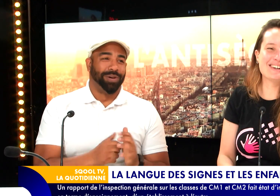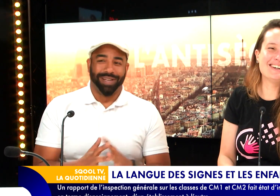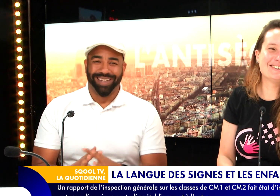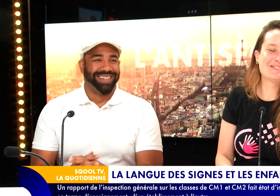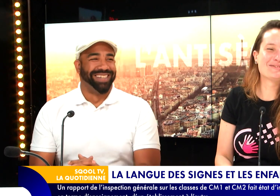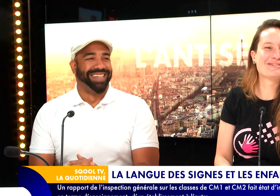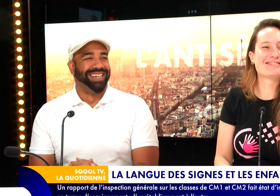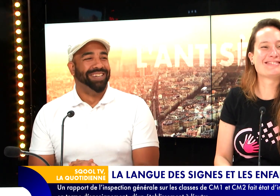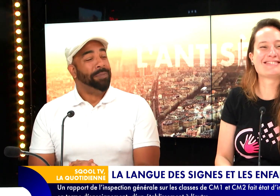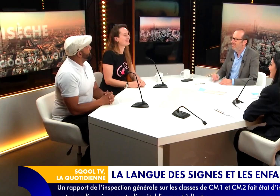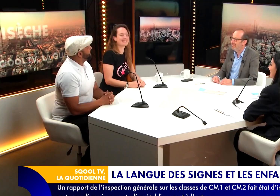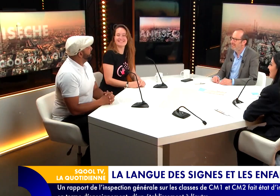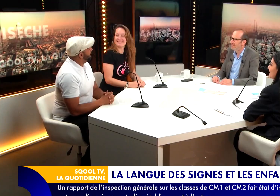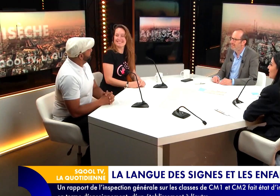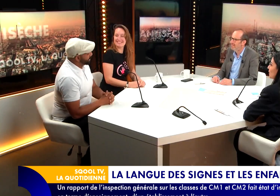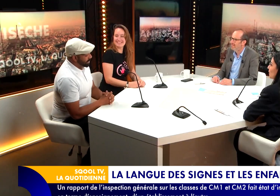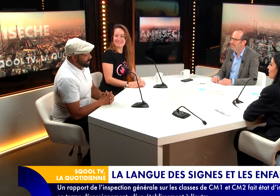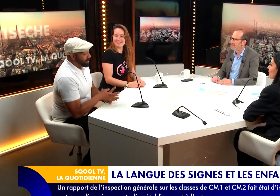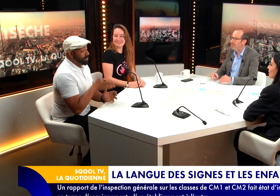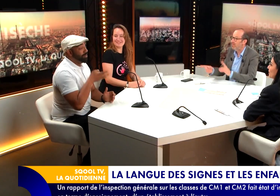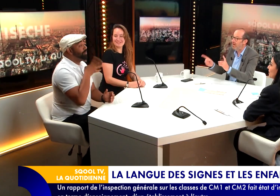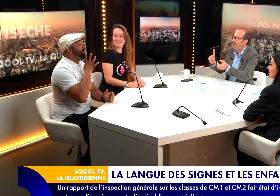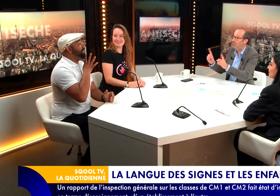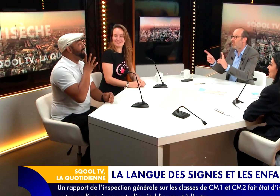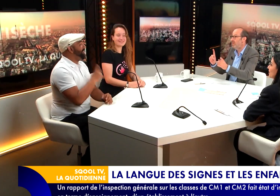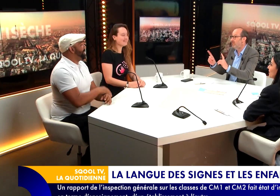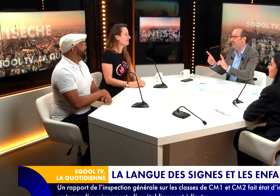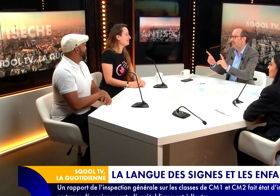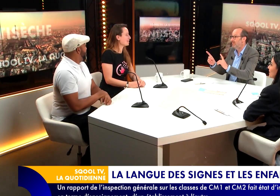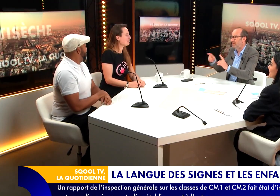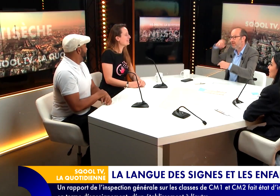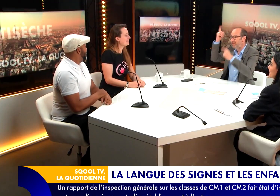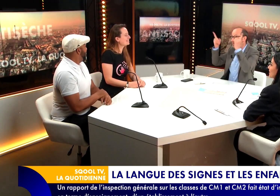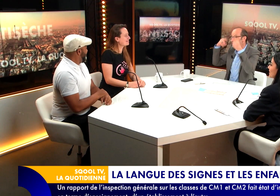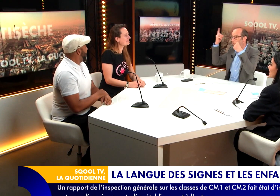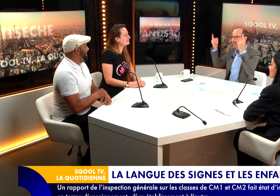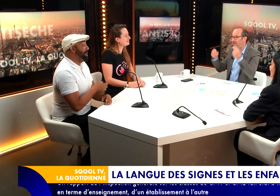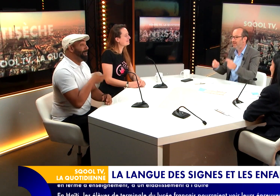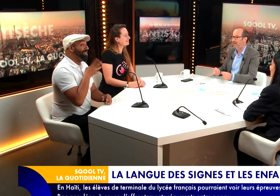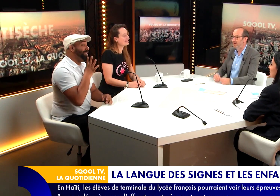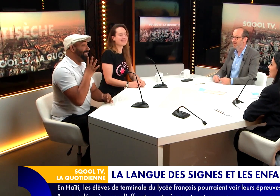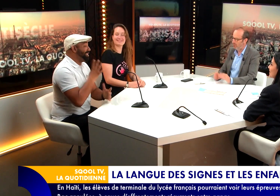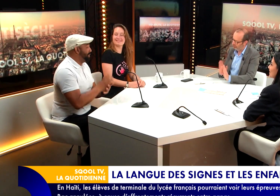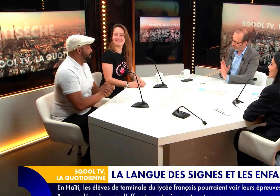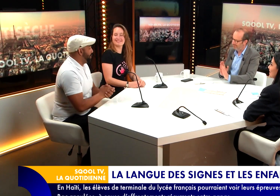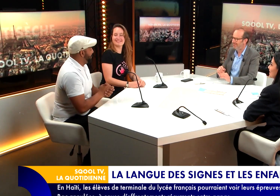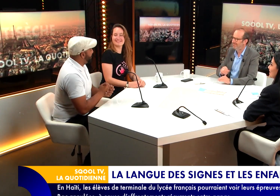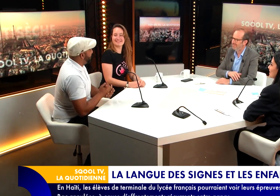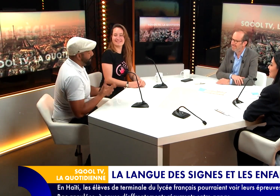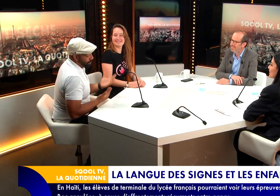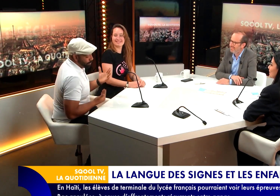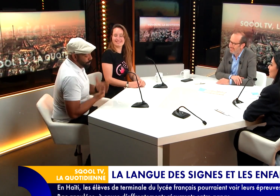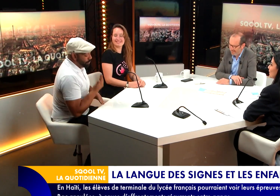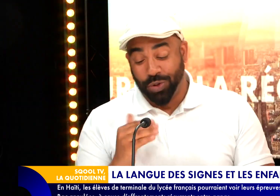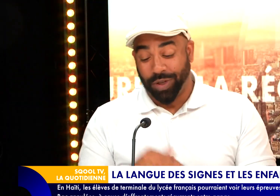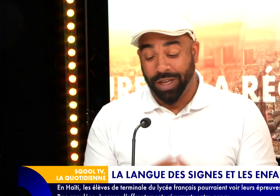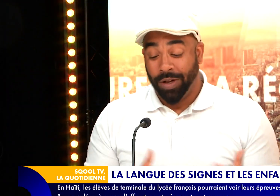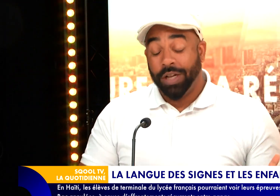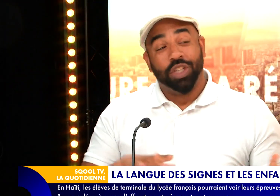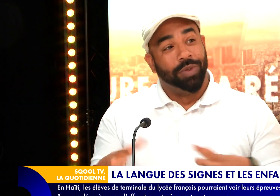voilà. Pratique. Et moi, pratique. Ça fait un bon complément. Voilà. Les idées. Idées pratiques, exactement. Parce que pendant toute une journée, j'ai mis